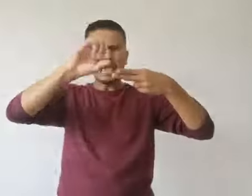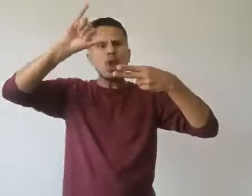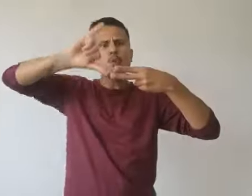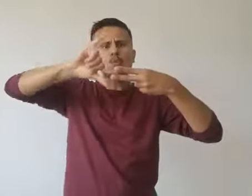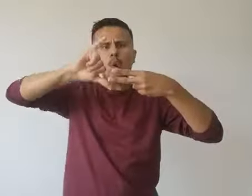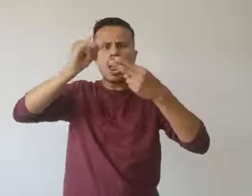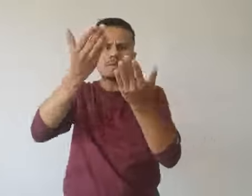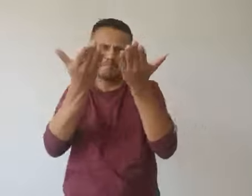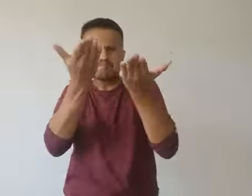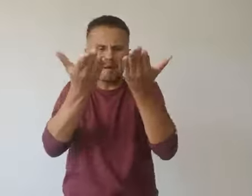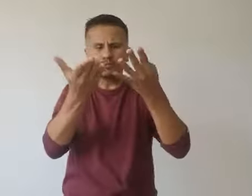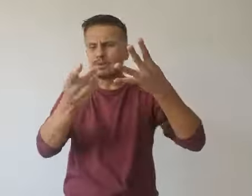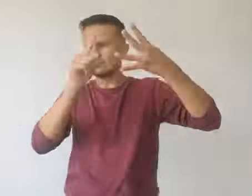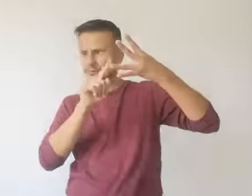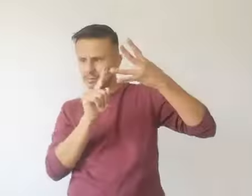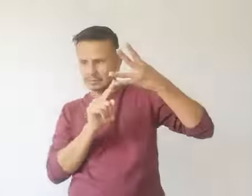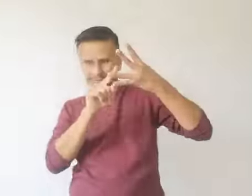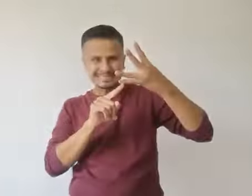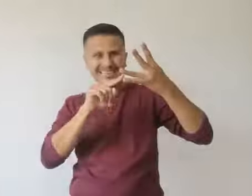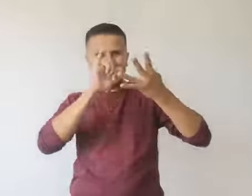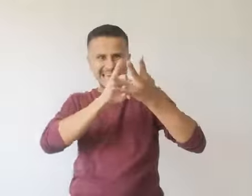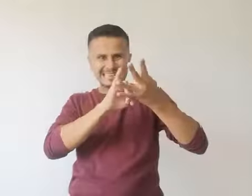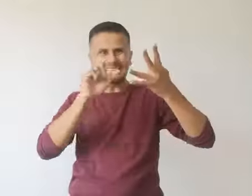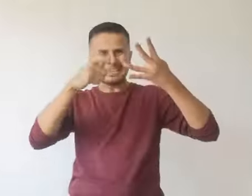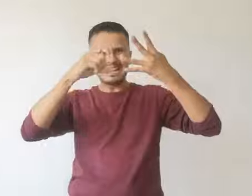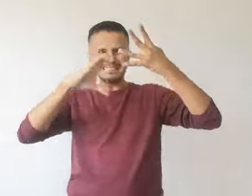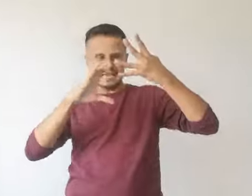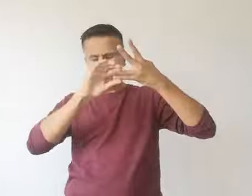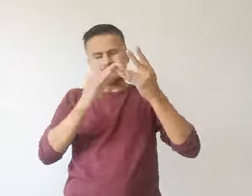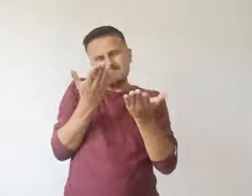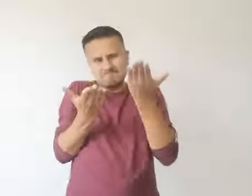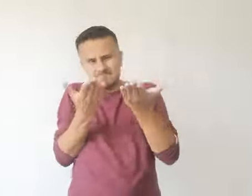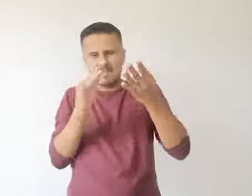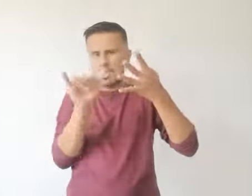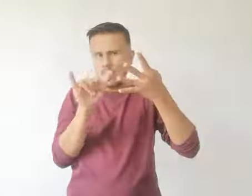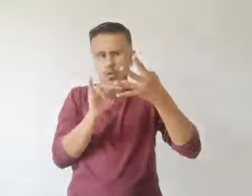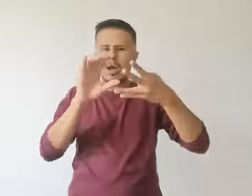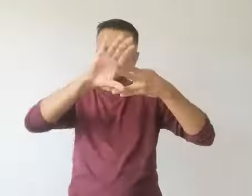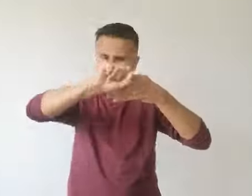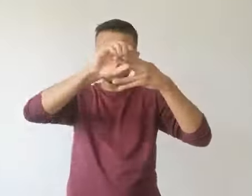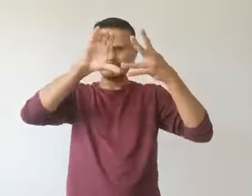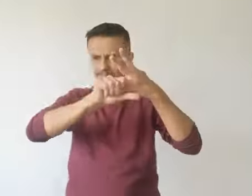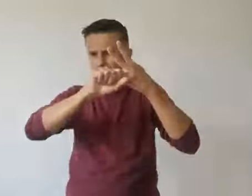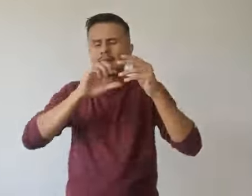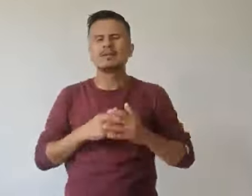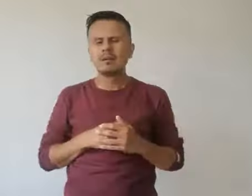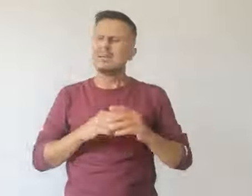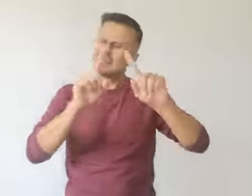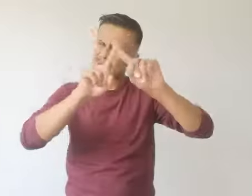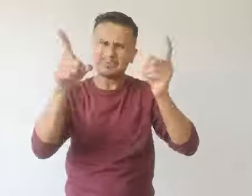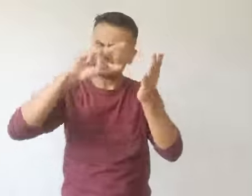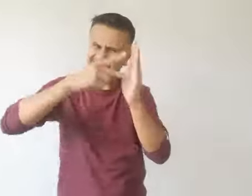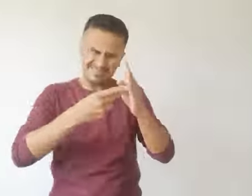es mínima. Ah, podría diversa y inexactitud de experimentar. ¿Y de eso qué es que puede deducir? Para contestarte eso, primero